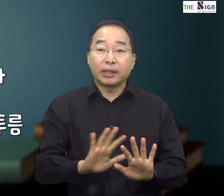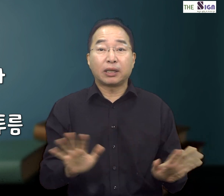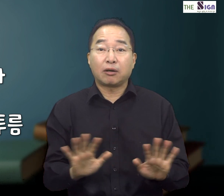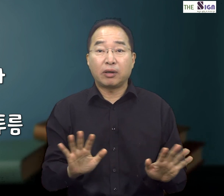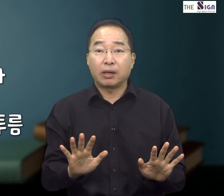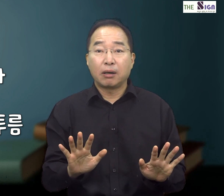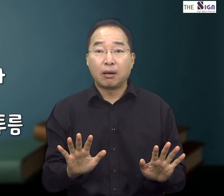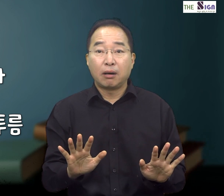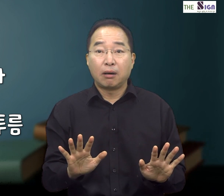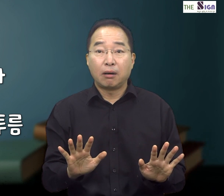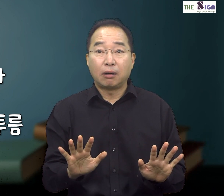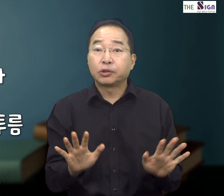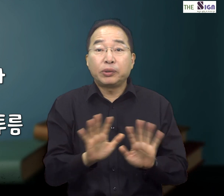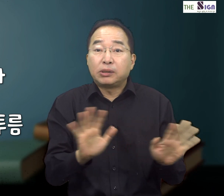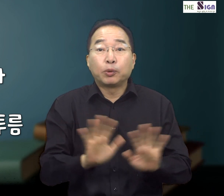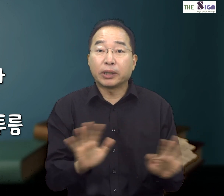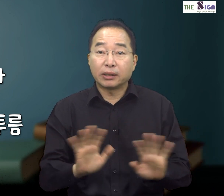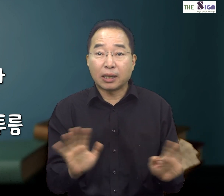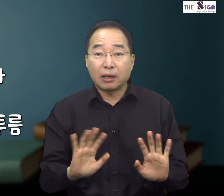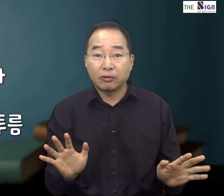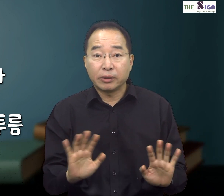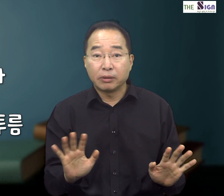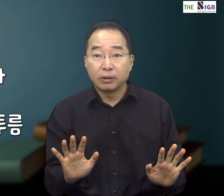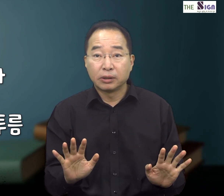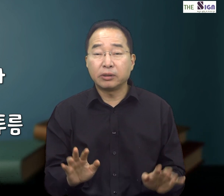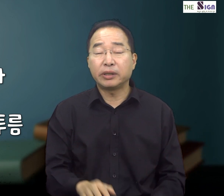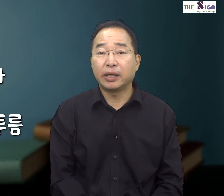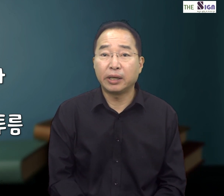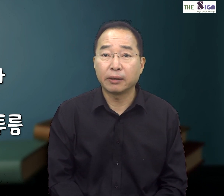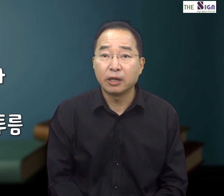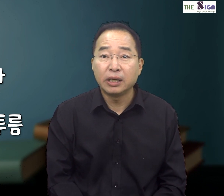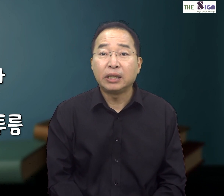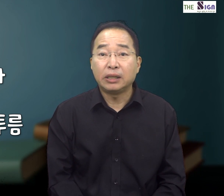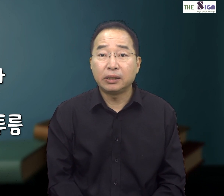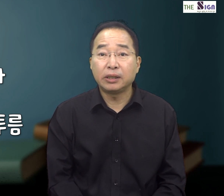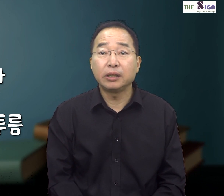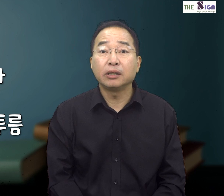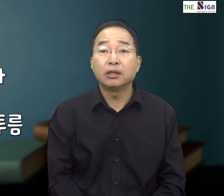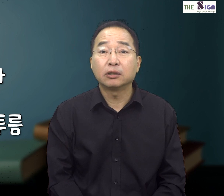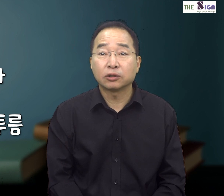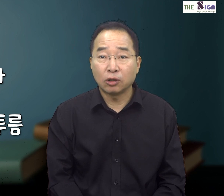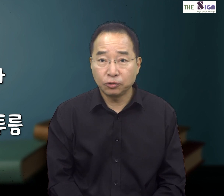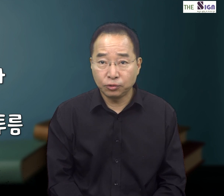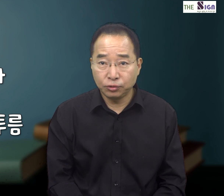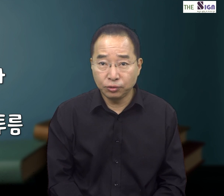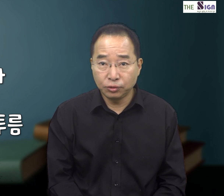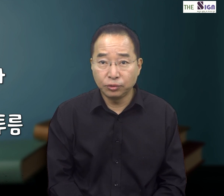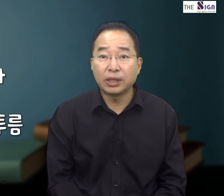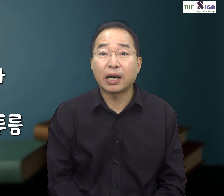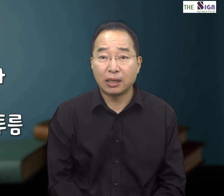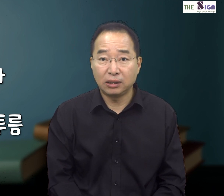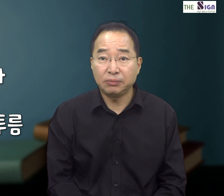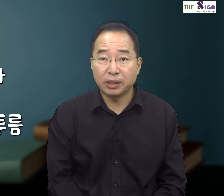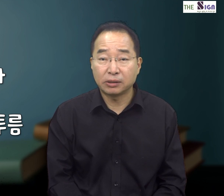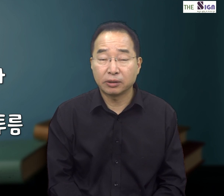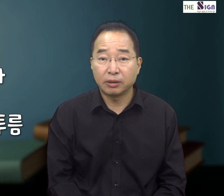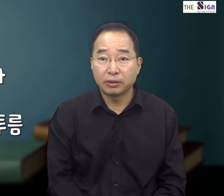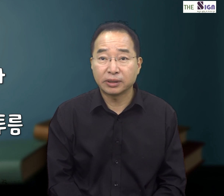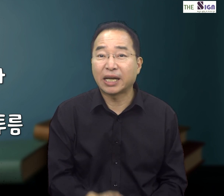못하겠다는 거예요. 손대지 못하겠다라는 거예요. 그런데 일이 서투르다라는 의미가 있어요. 잘하는